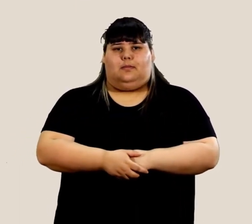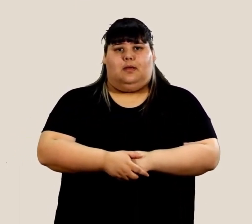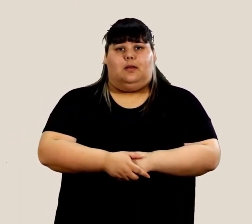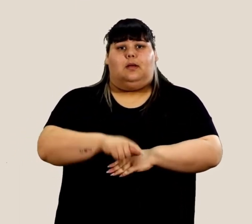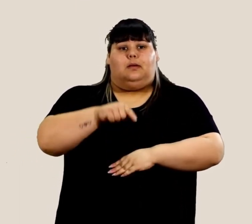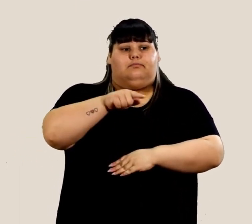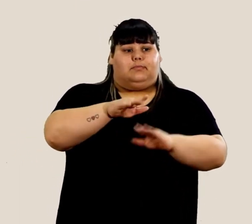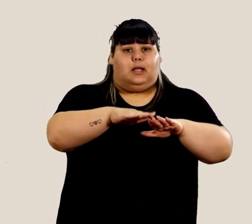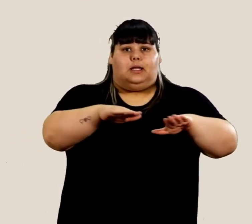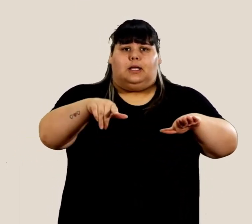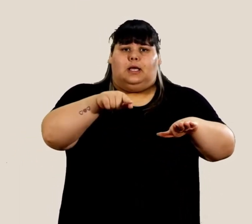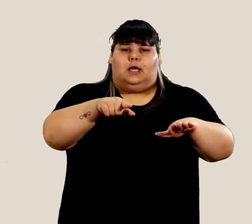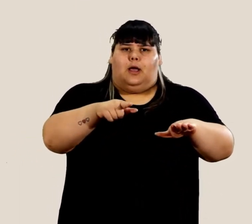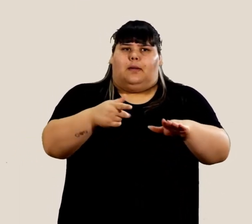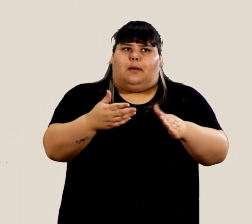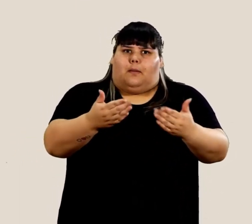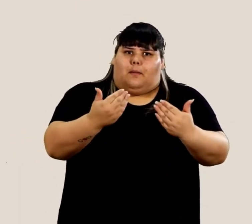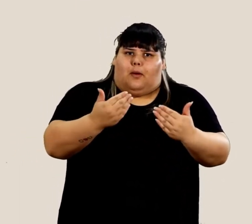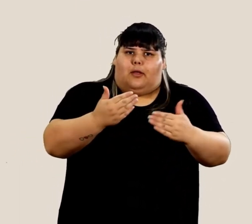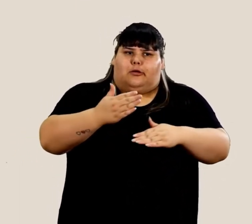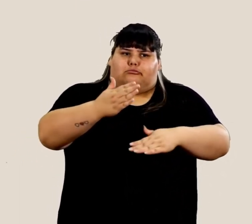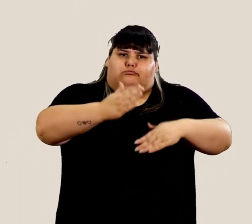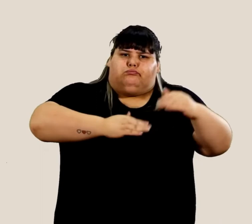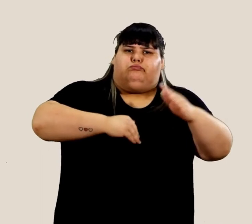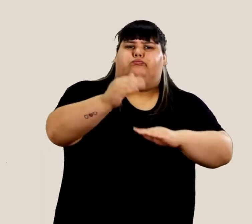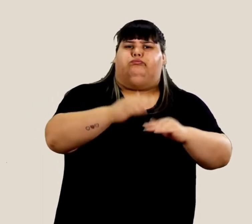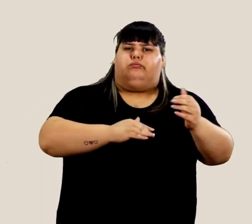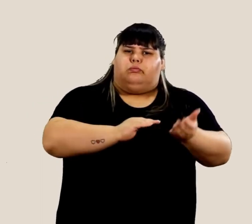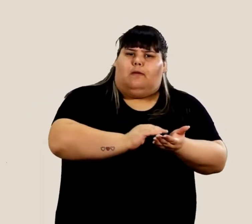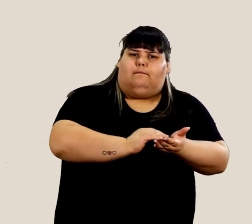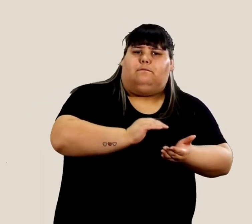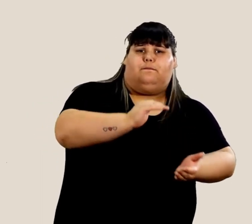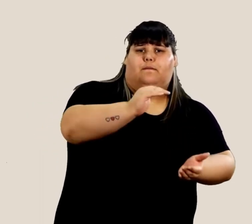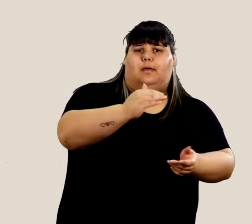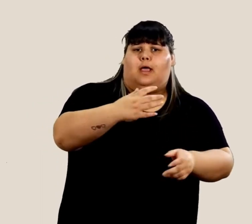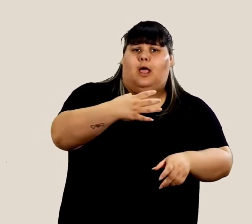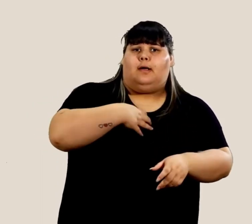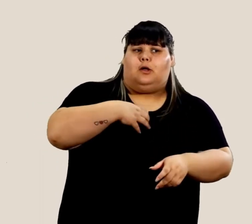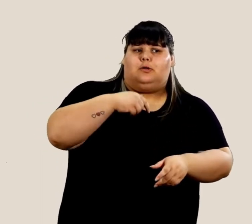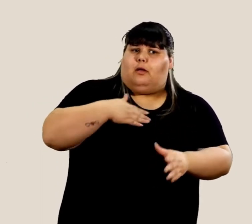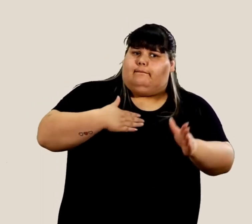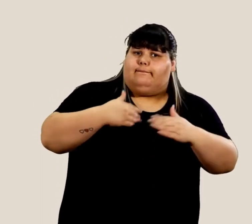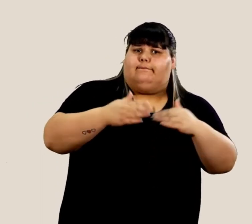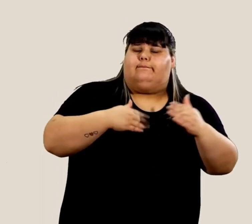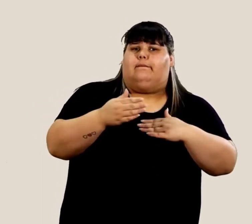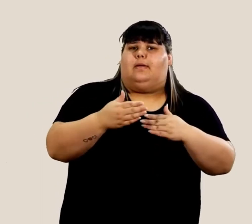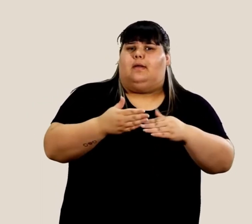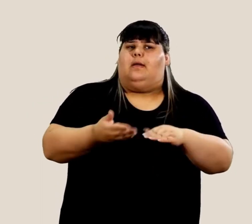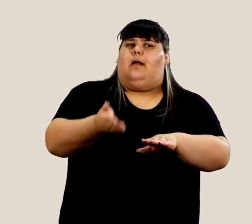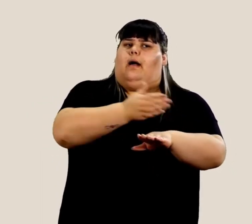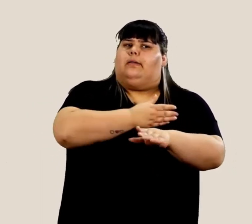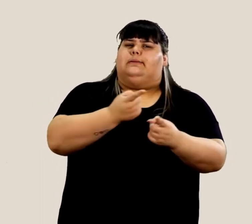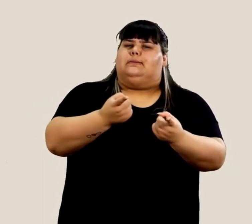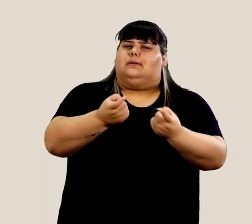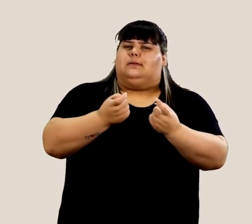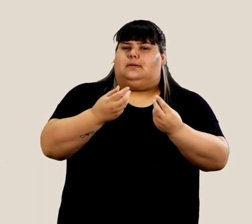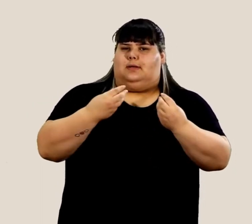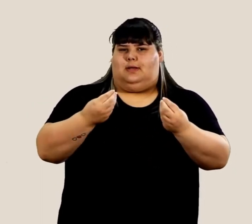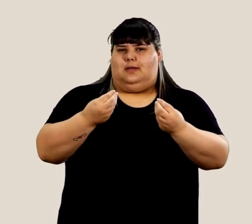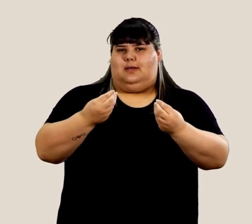El niño, para el pleno y armonioso desarrollo de su personalidad, necesita